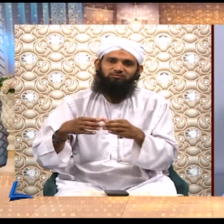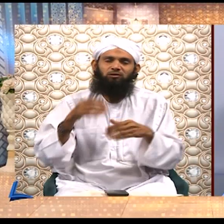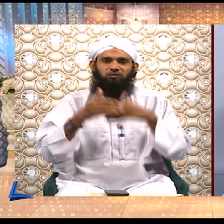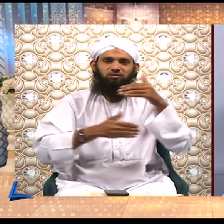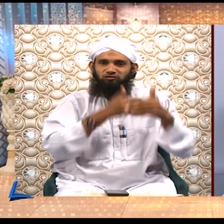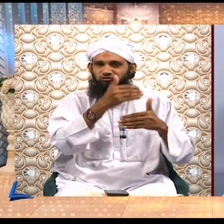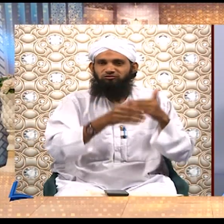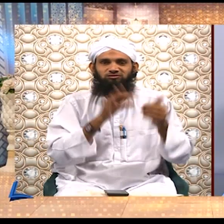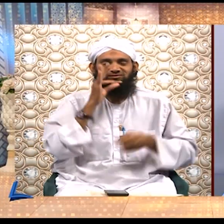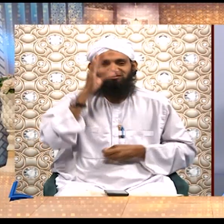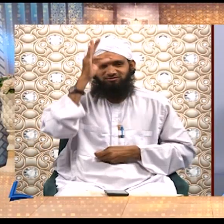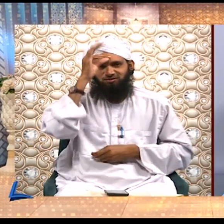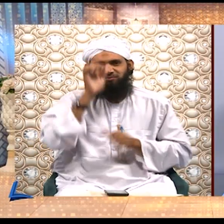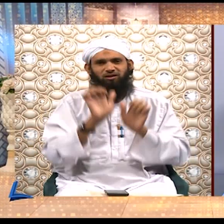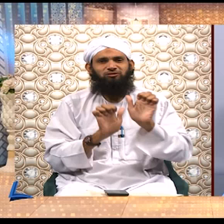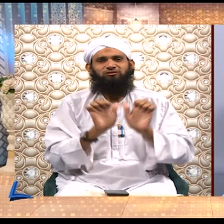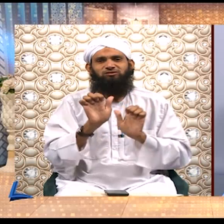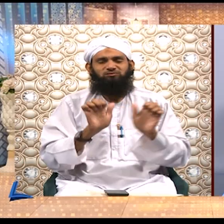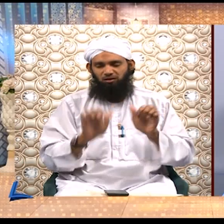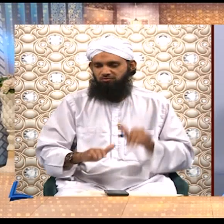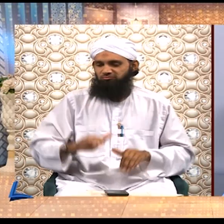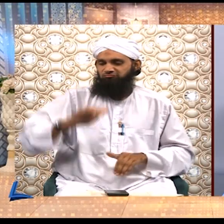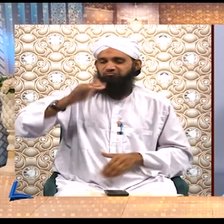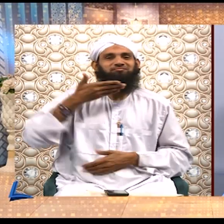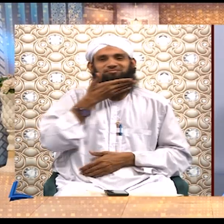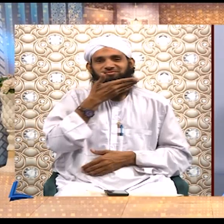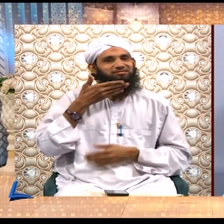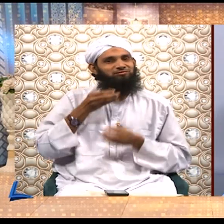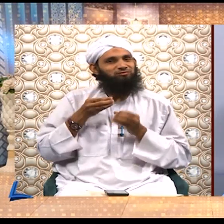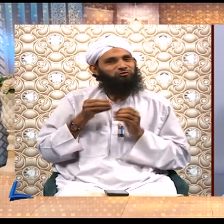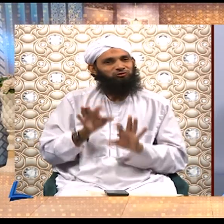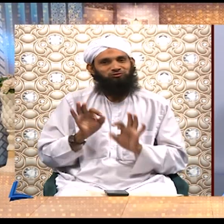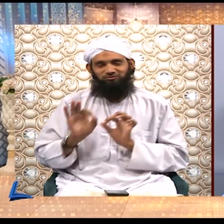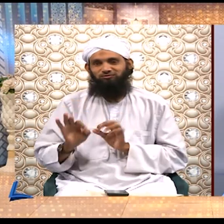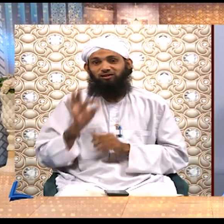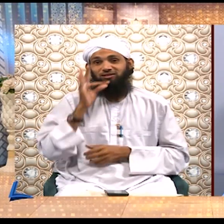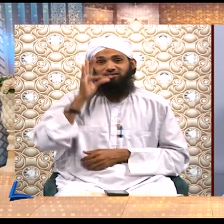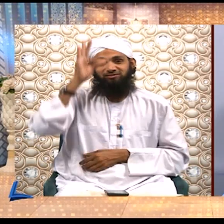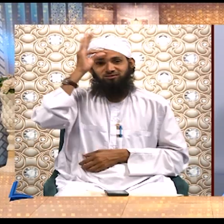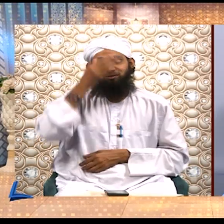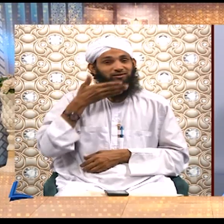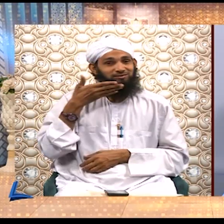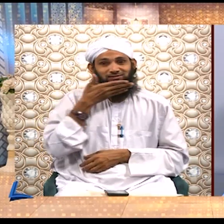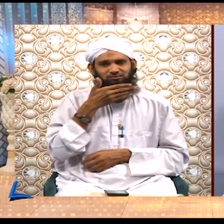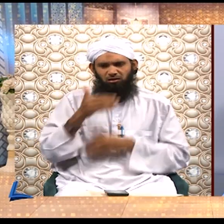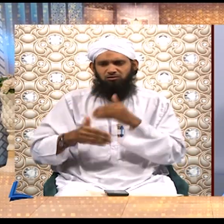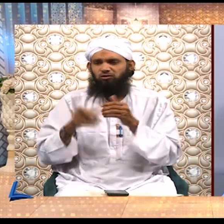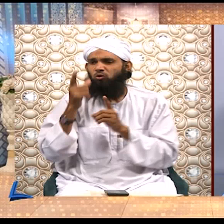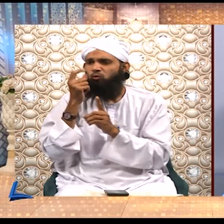میں حضرت اسماعیل علیہ السلام بھی جوان ہو چکے تھے۔ حضرت سیدنا اسماعیل علیہ السلام نے ان کی ایک عورت سے شادی کر لی اور